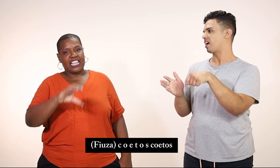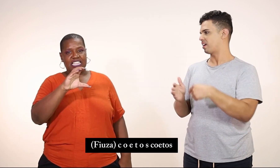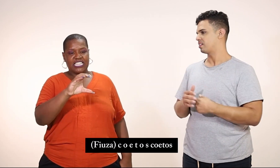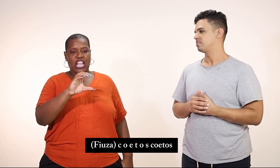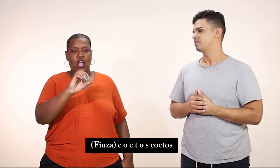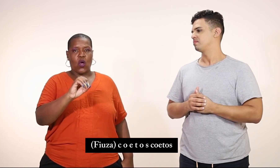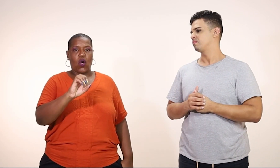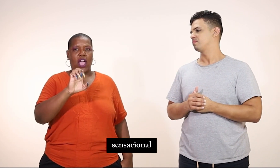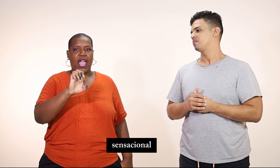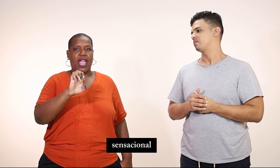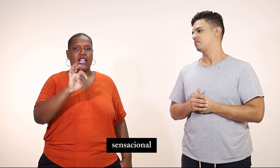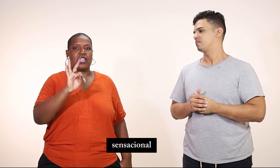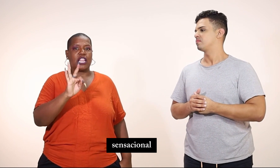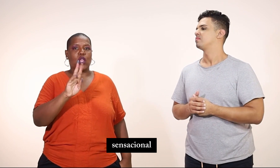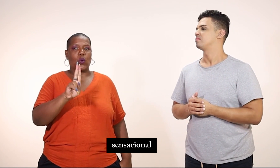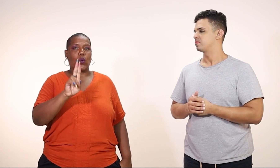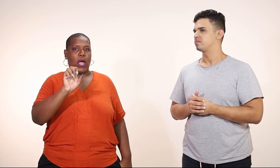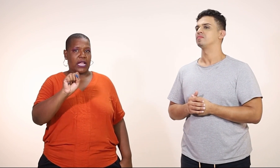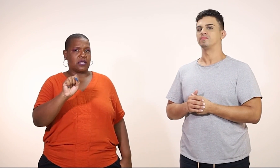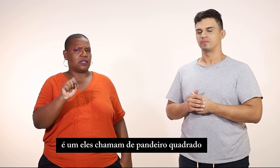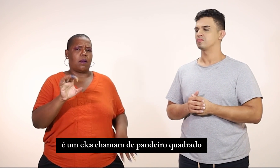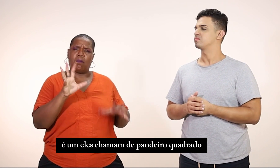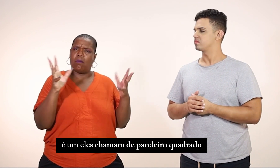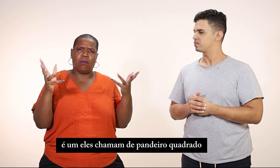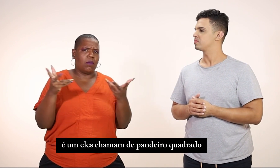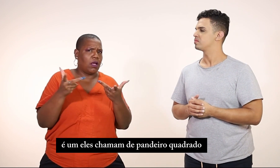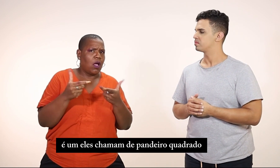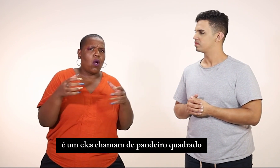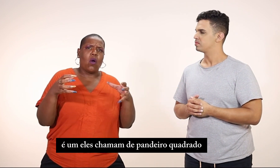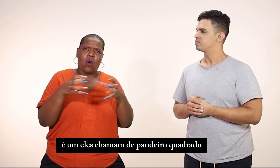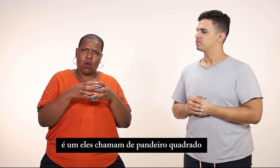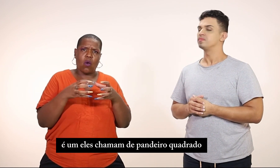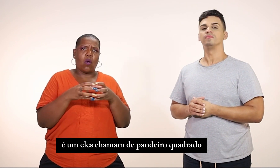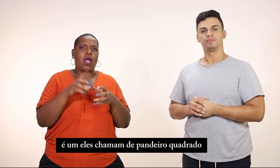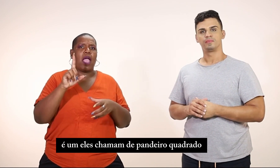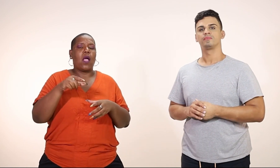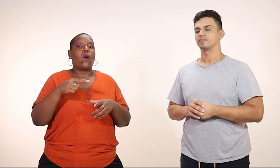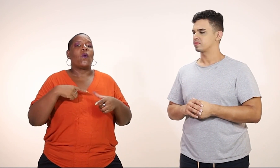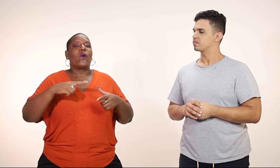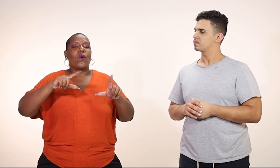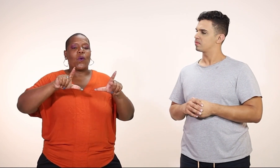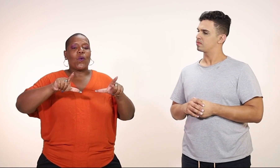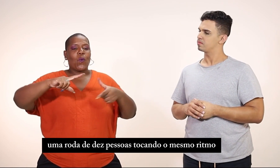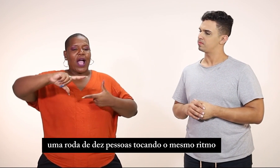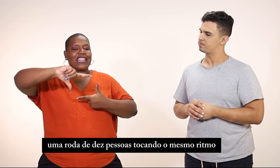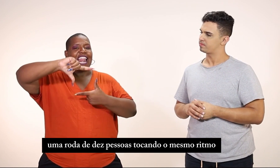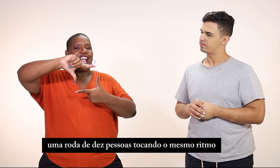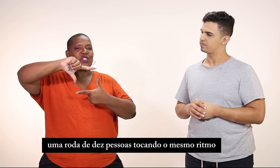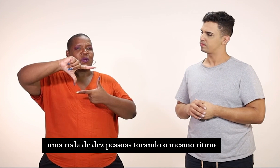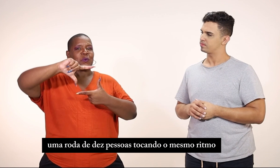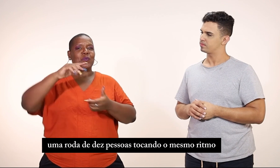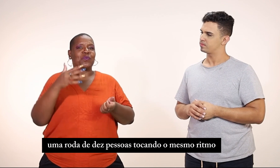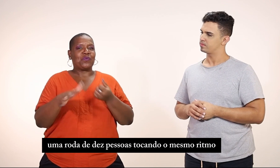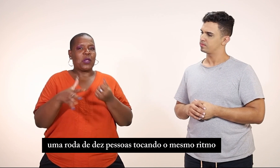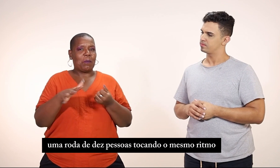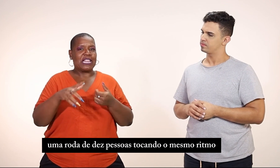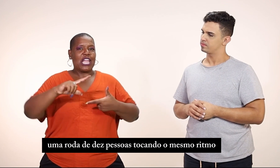Coetus, Coetus, sensacional. Eles chamam de pandeiro quadrado. Uma roda de 10 pessoas tocando o